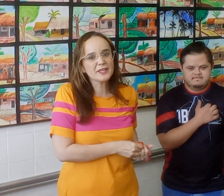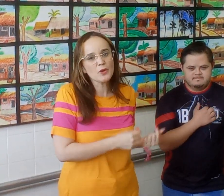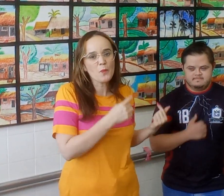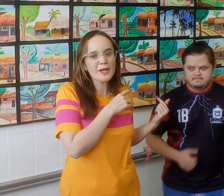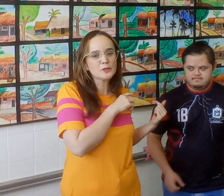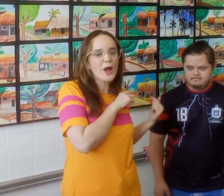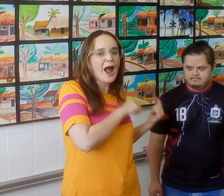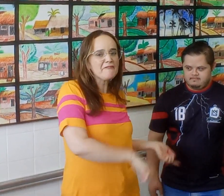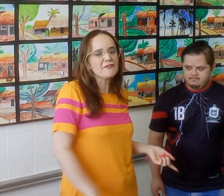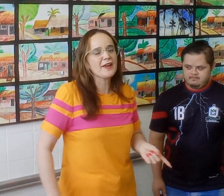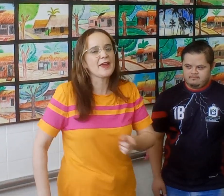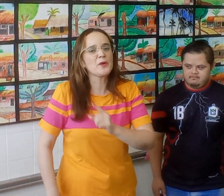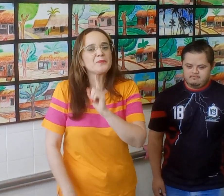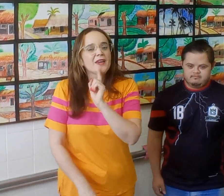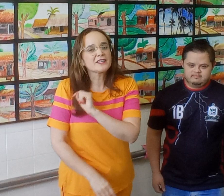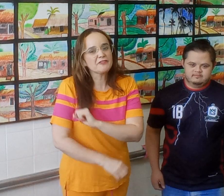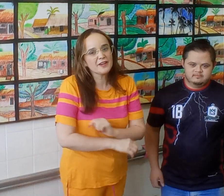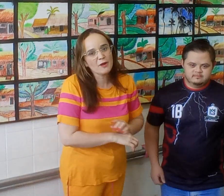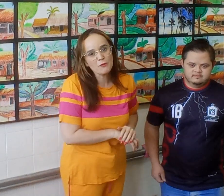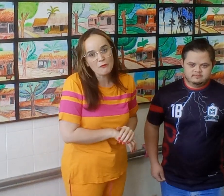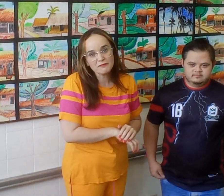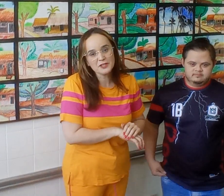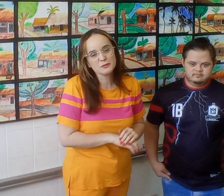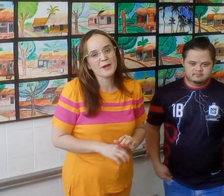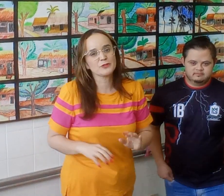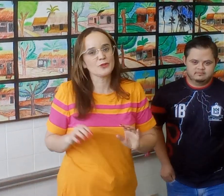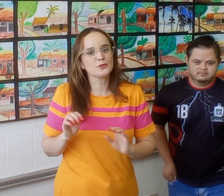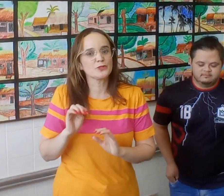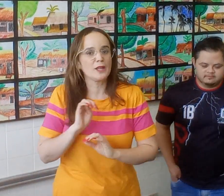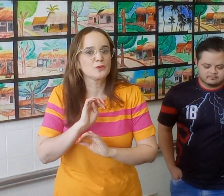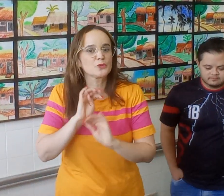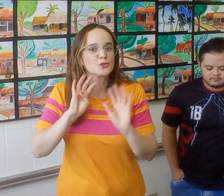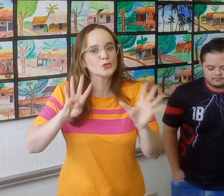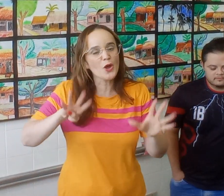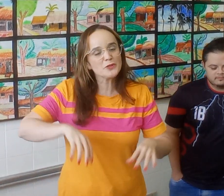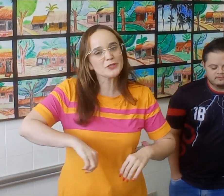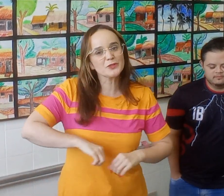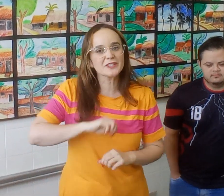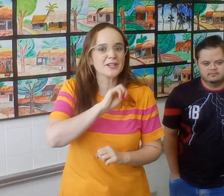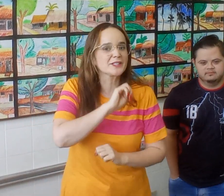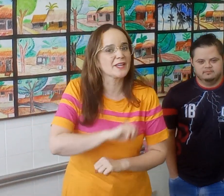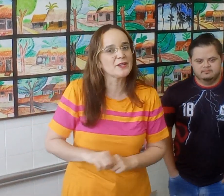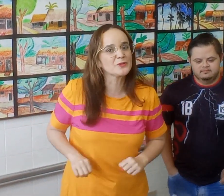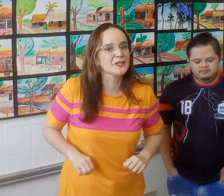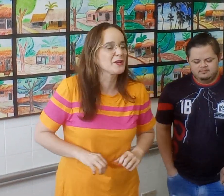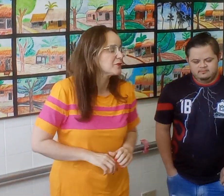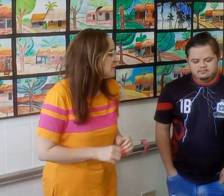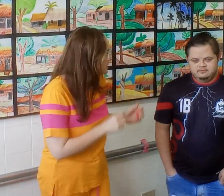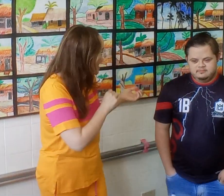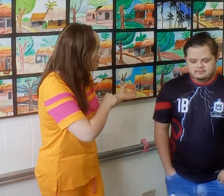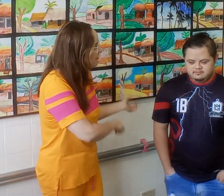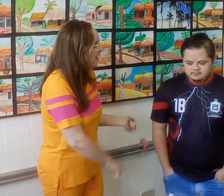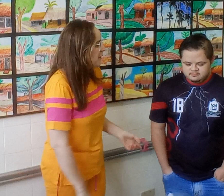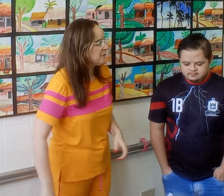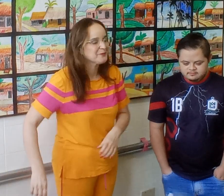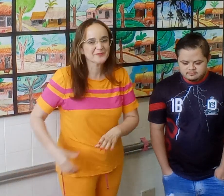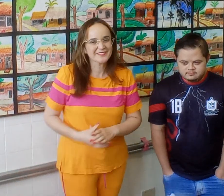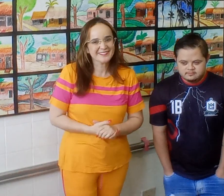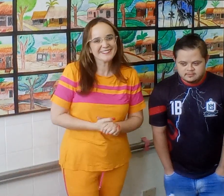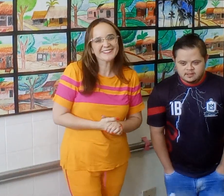com o aluno Rafael, que fará um convite para os nossos alunos dos nonos e dos terceiros anos. Vamos lá, Rafael.